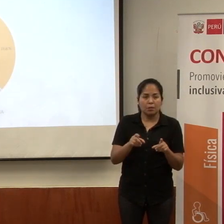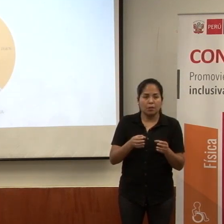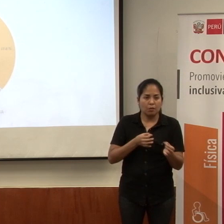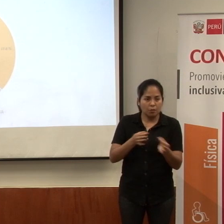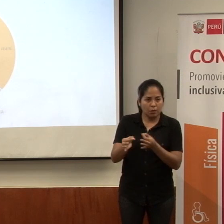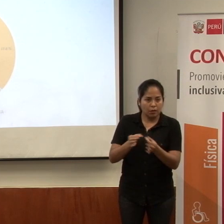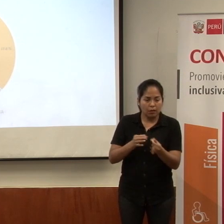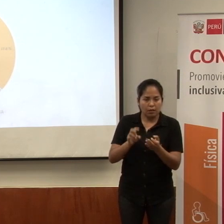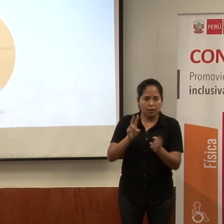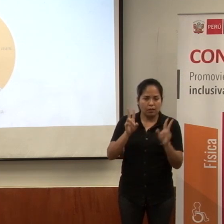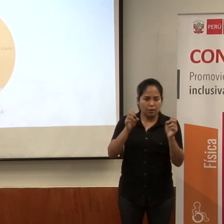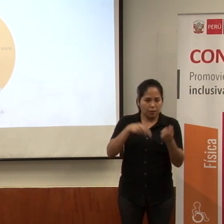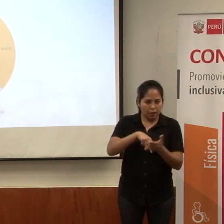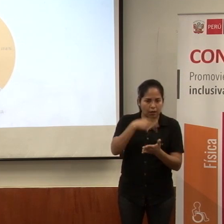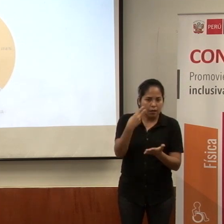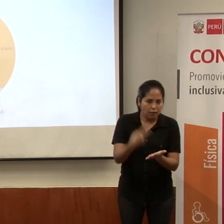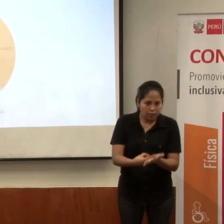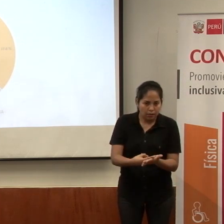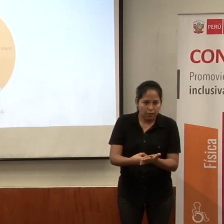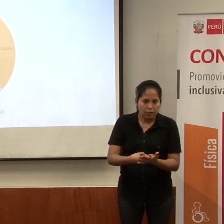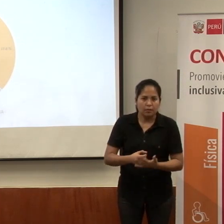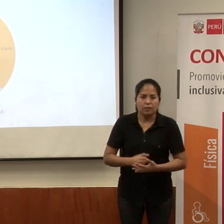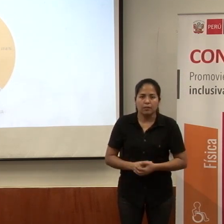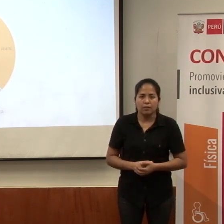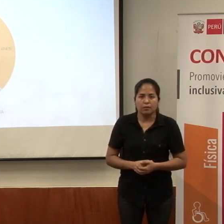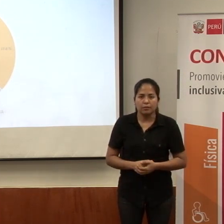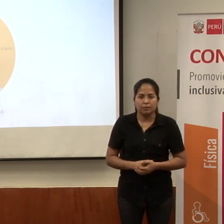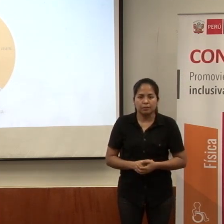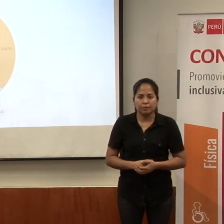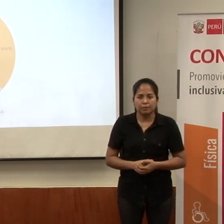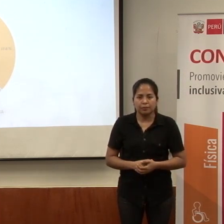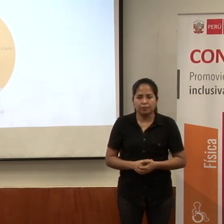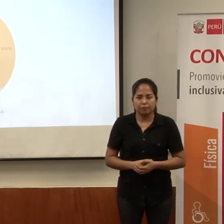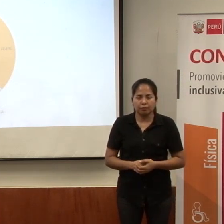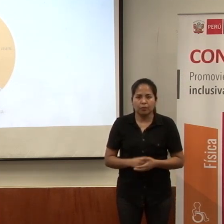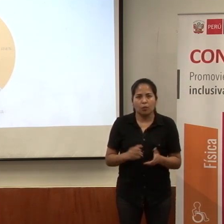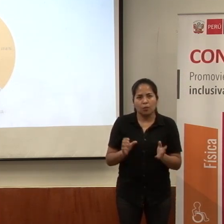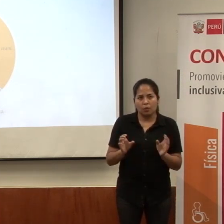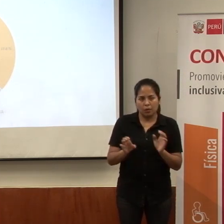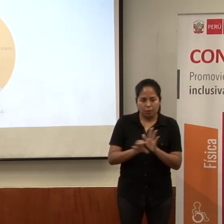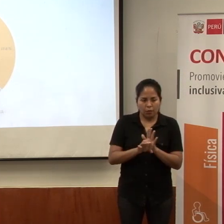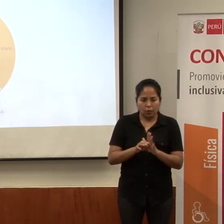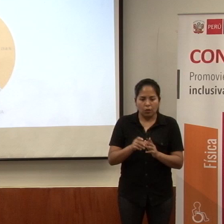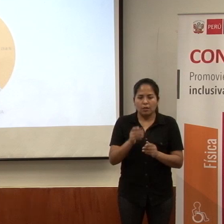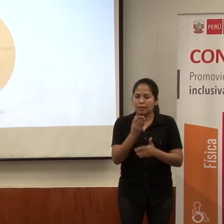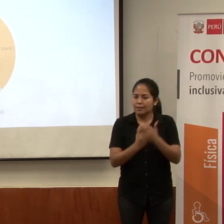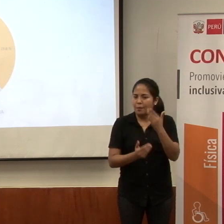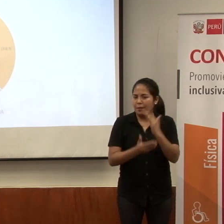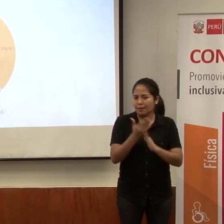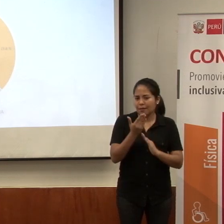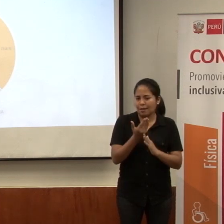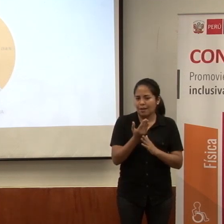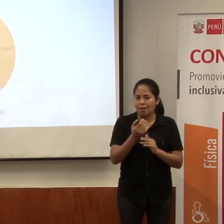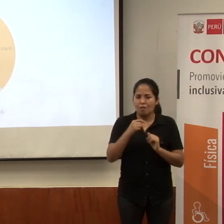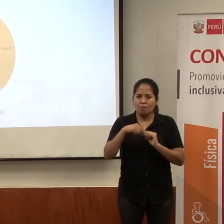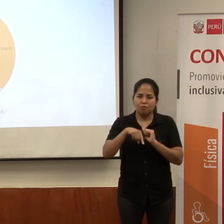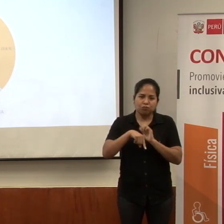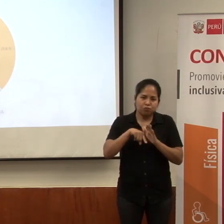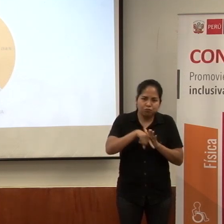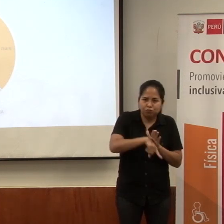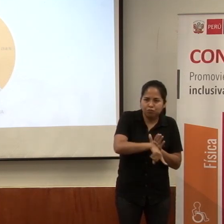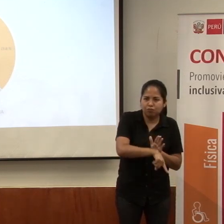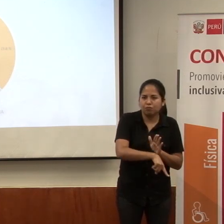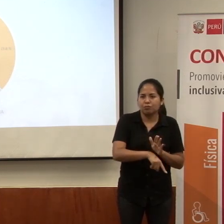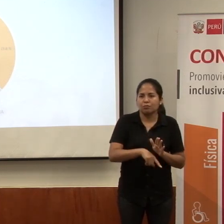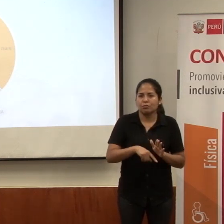Lamentablemente la mayoría de las discapacidades identificadas son graves, ¿no es cierto? Lo que se llaman severas, ¿no? Y la idea es, Luis